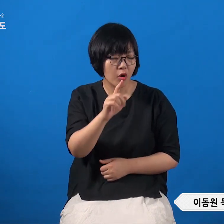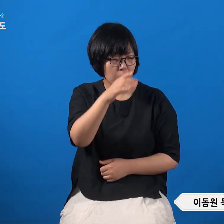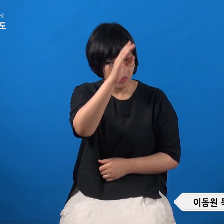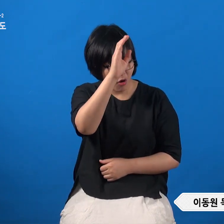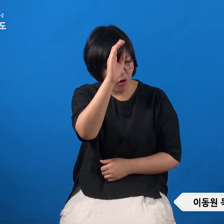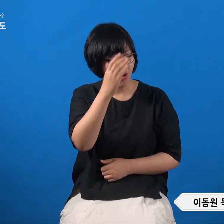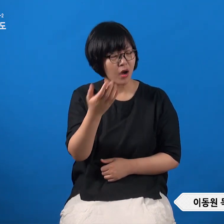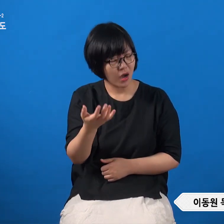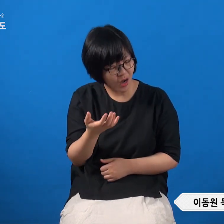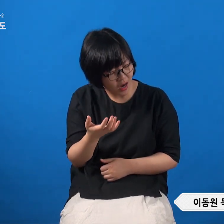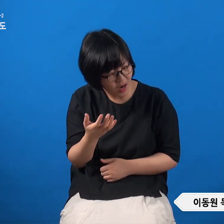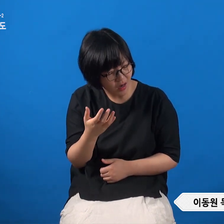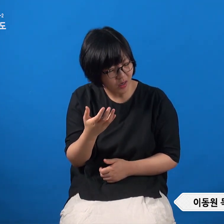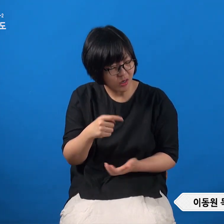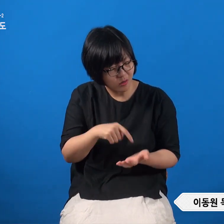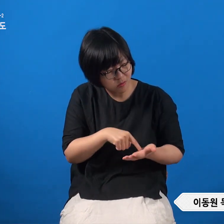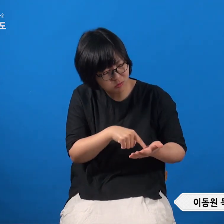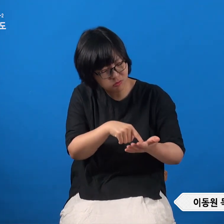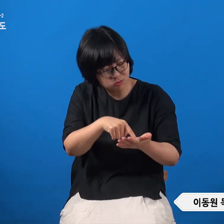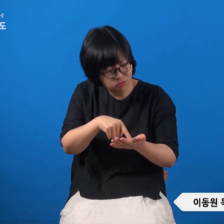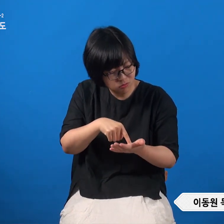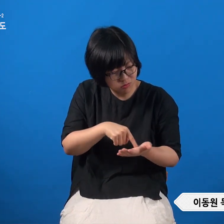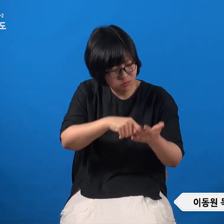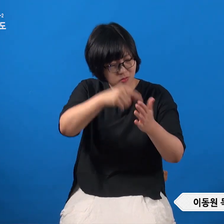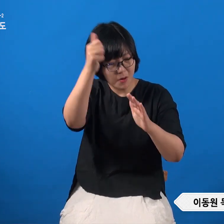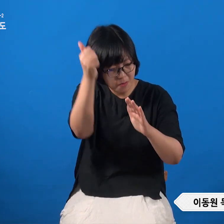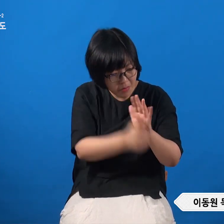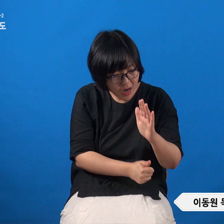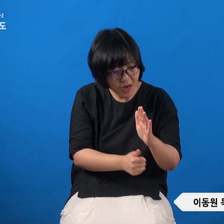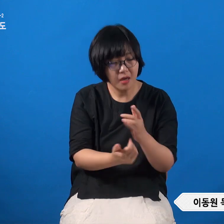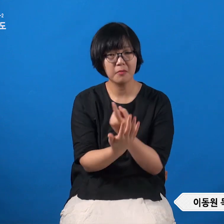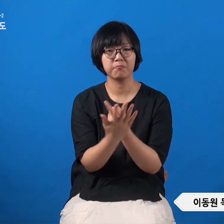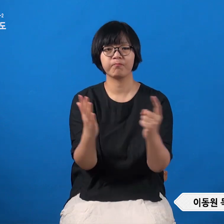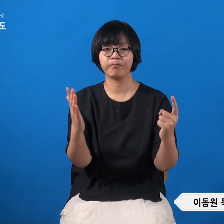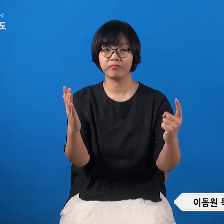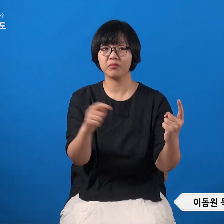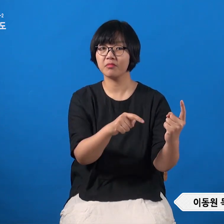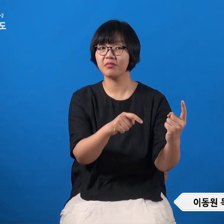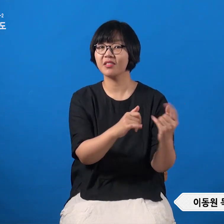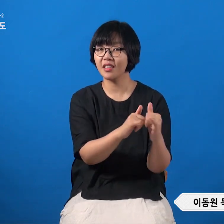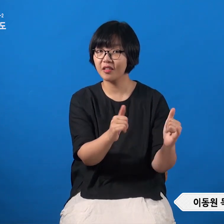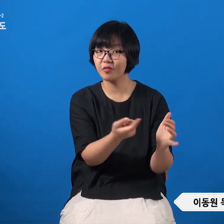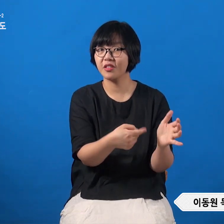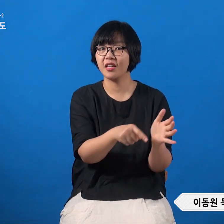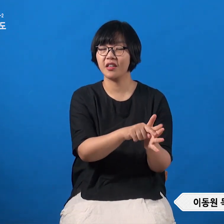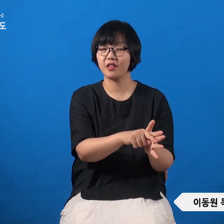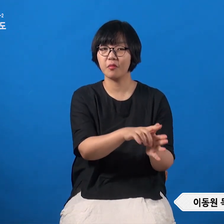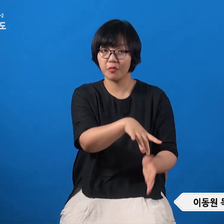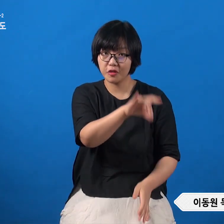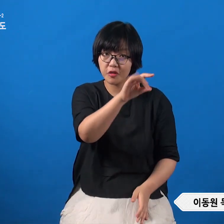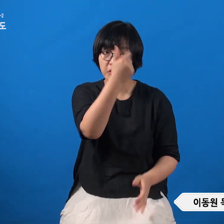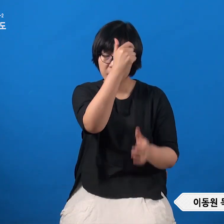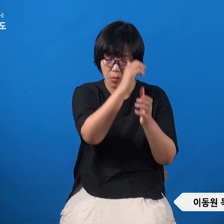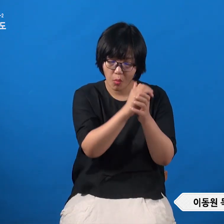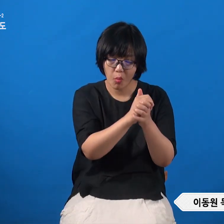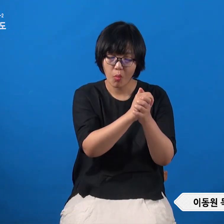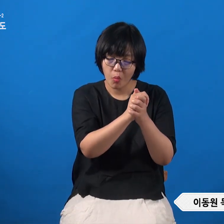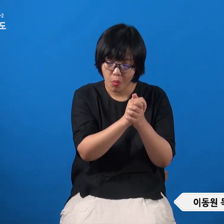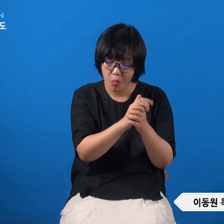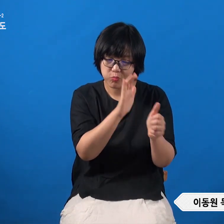병들고 아프고 실패하고 인생의 세파에 힘들어하는 소외된 양들을 위해서 첫째로